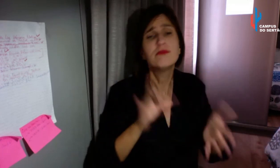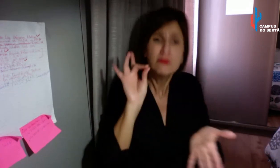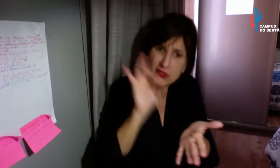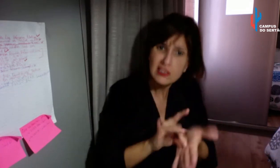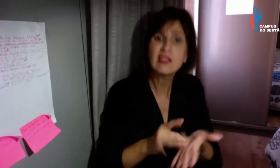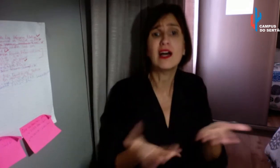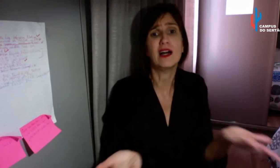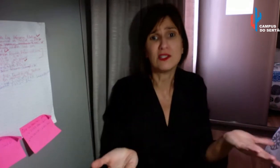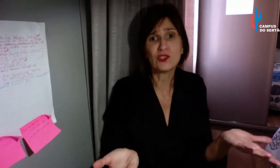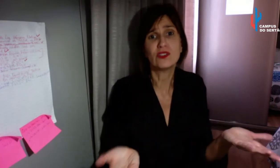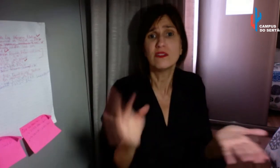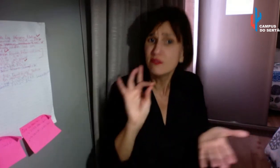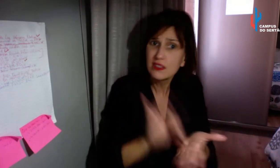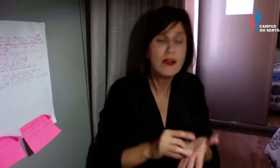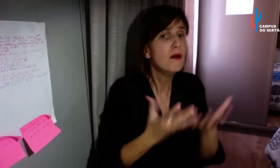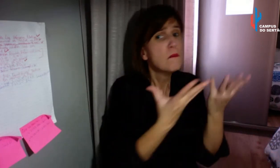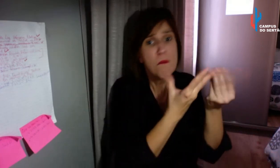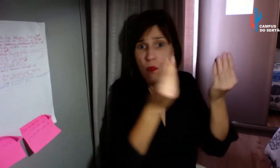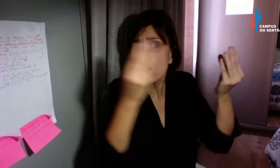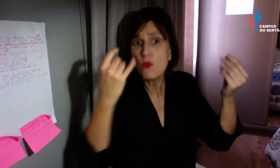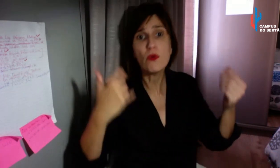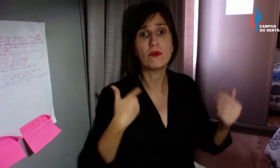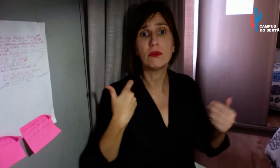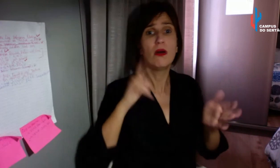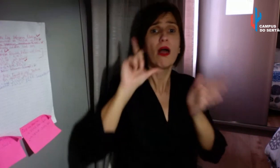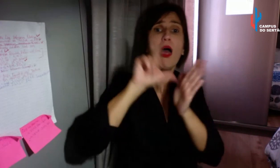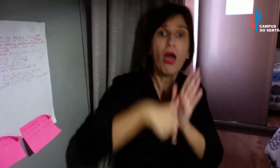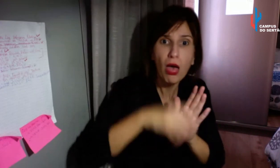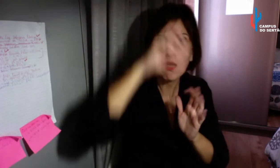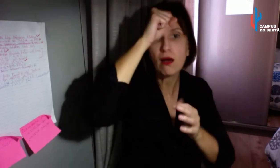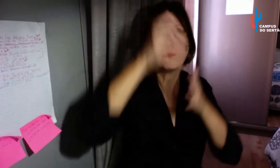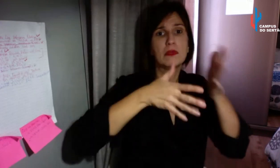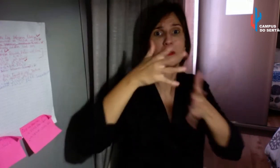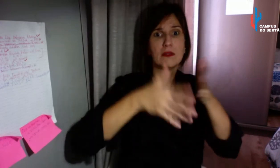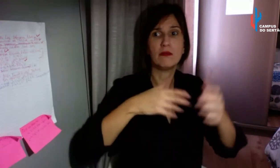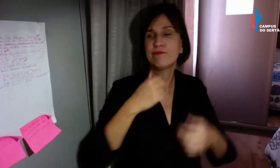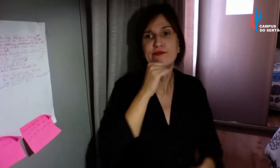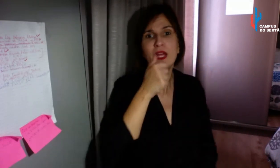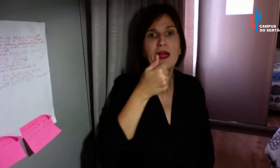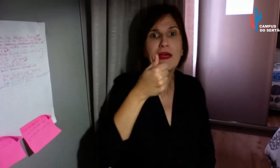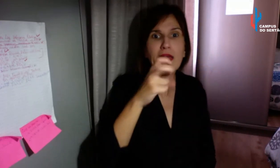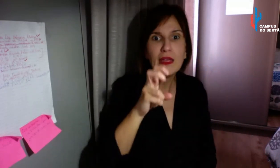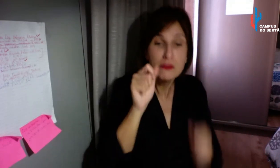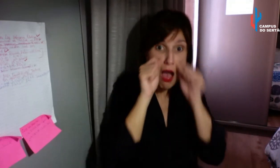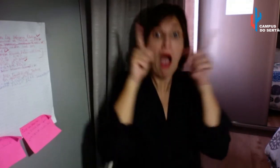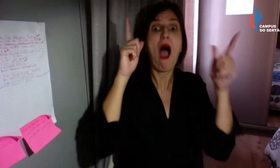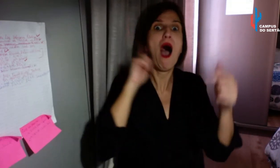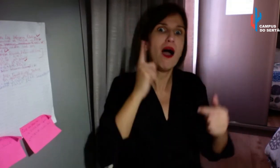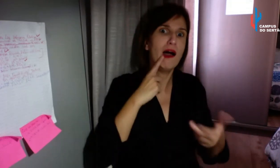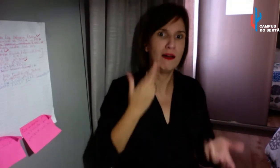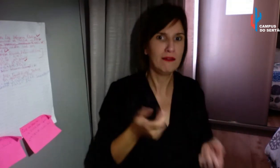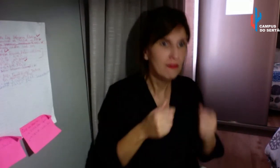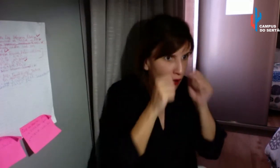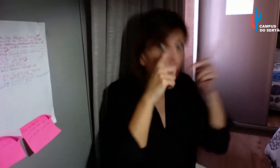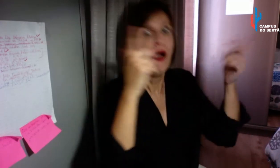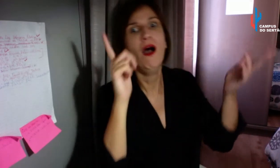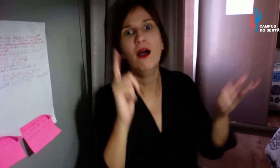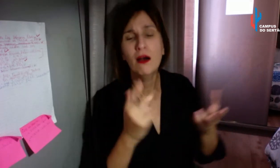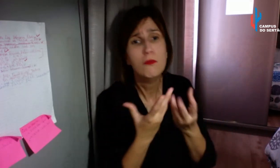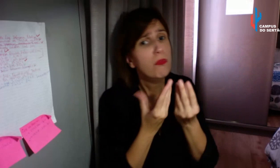elaborado pensando nas crianças surdas, pela garantia do direito linguístico dessas crianças surdas, porque muitas delas acabam tendo